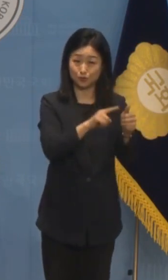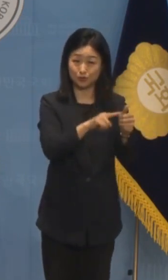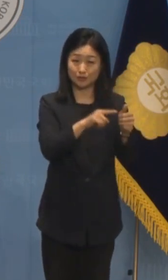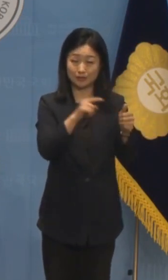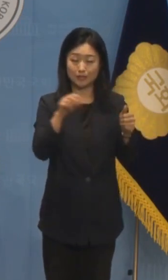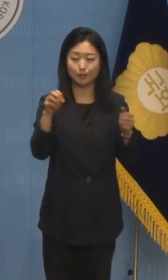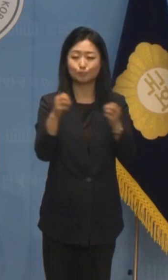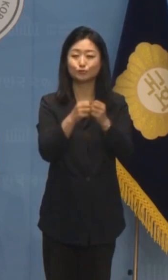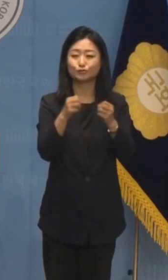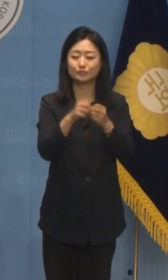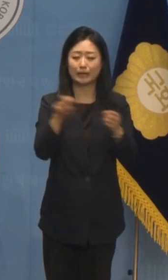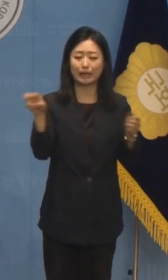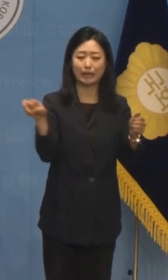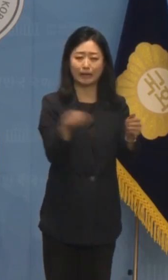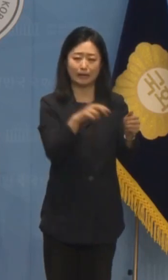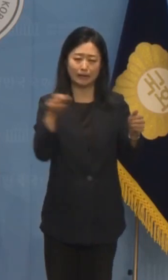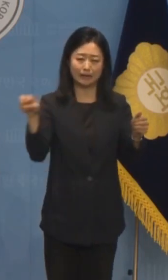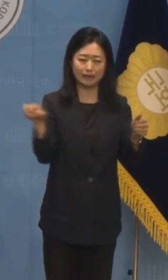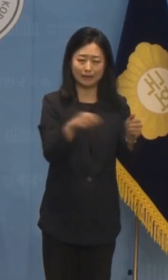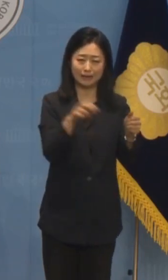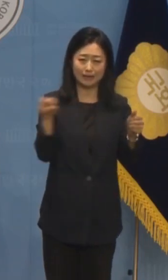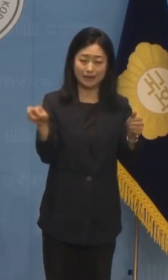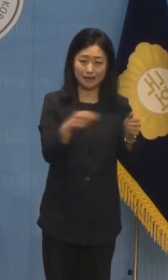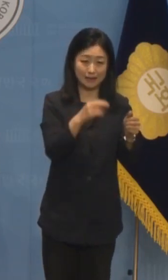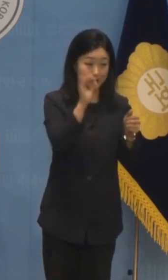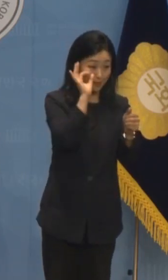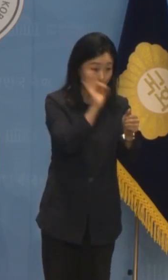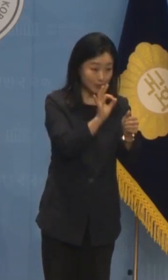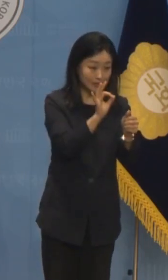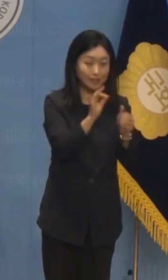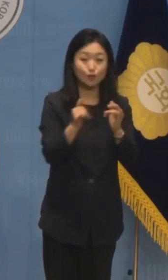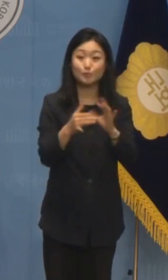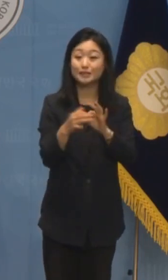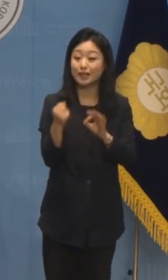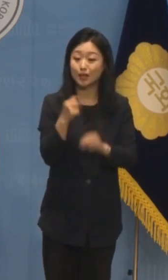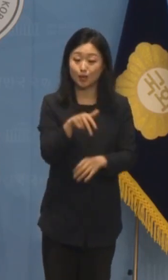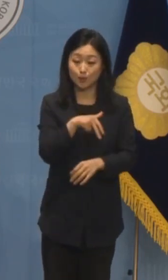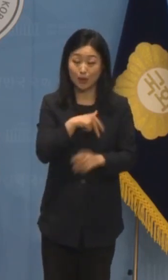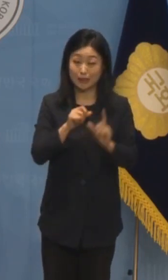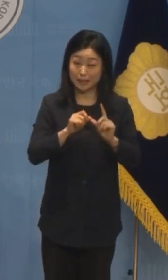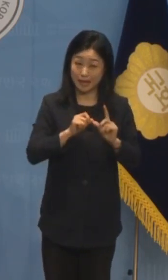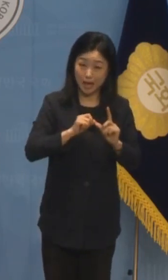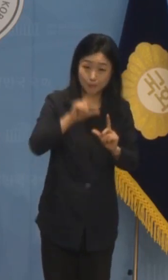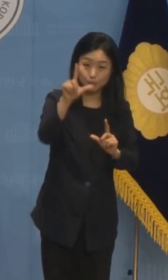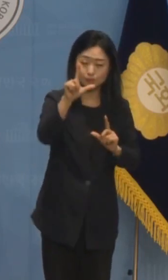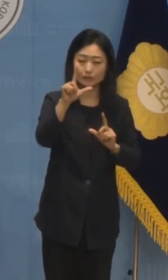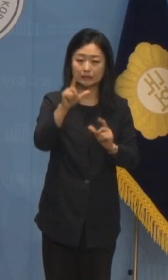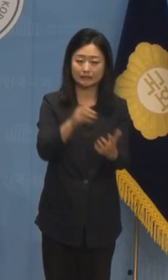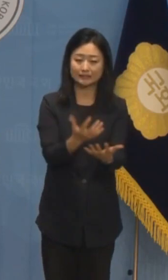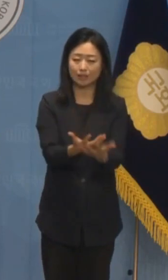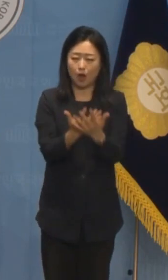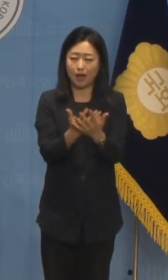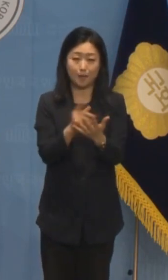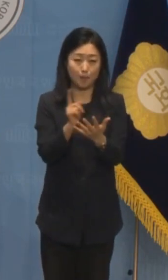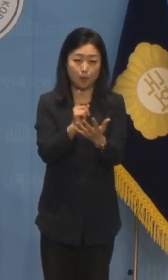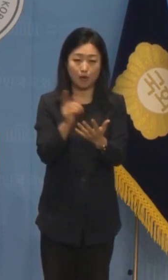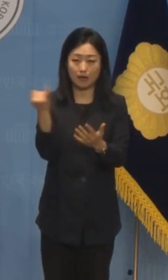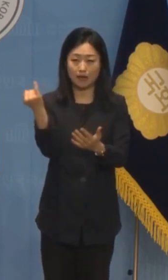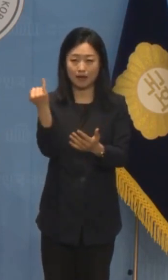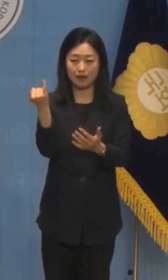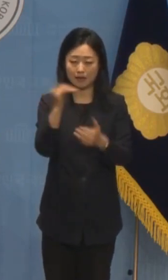통의 문자에서도 확인됩니다. 국민의힘 국회의원 대부분이 이미 드러나기 시작한 김건희 씨의 공천